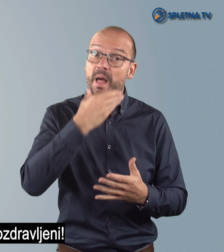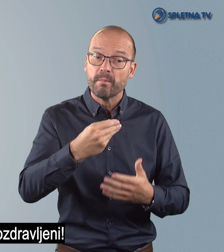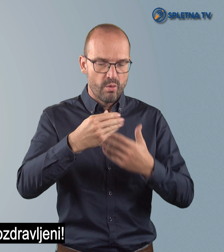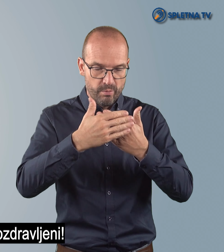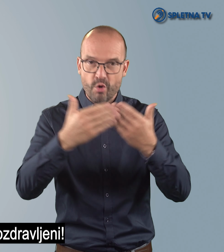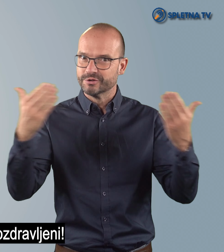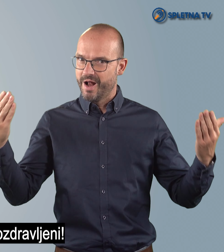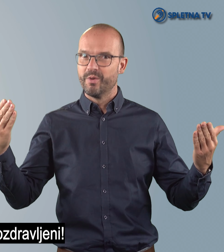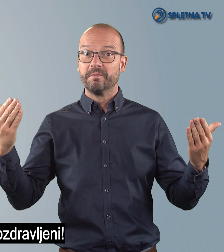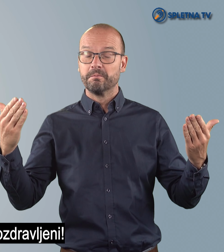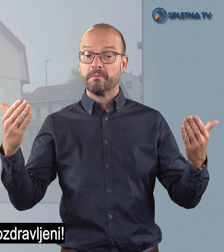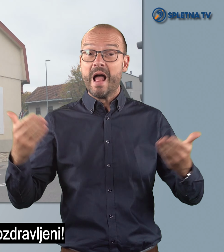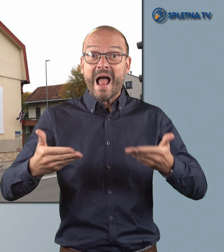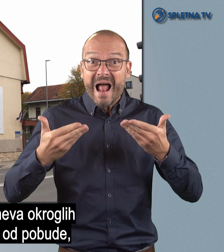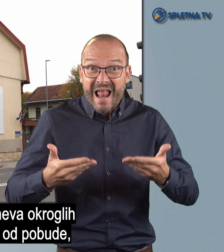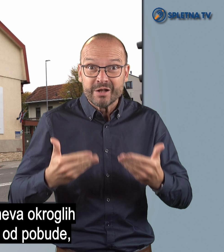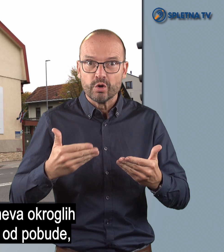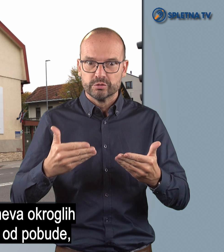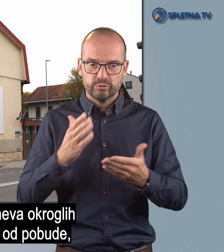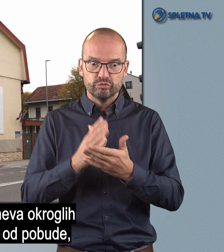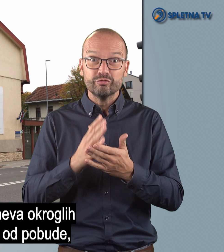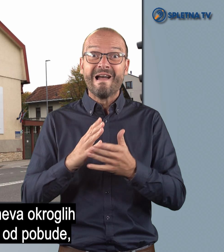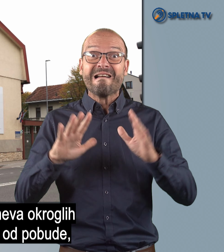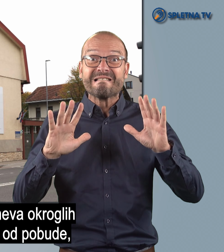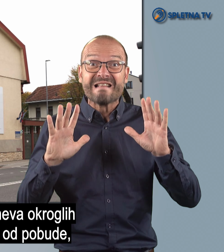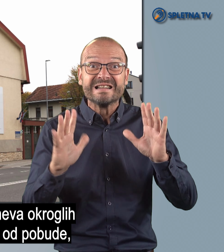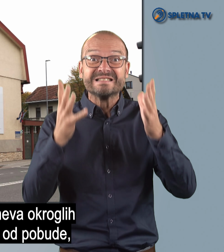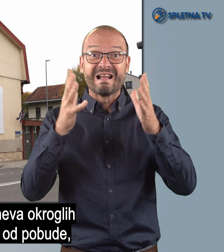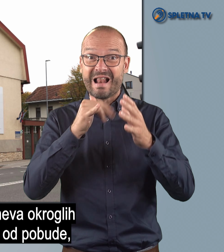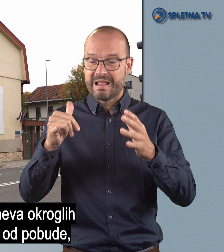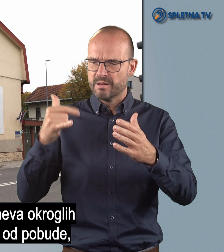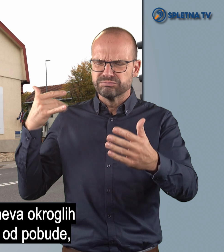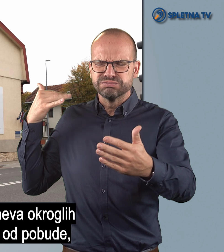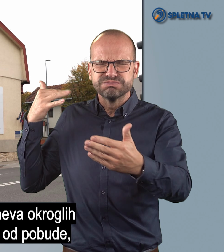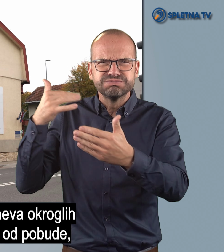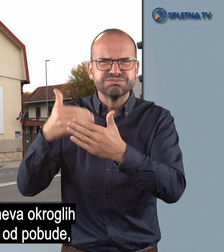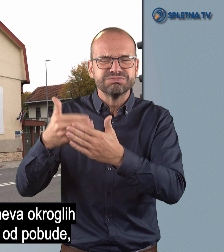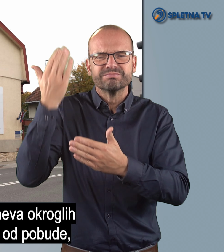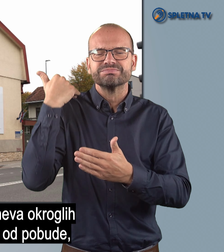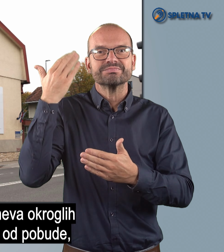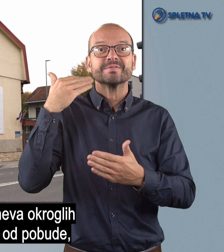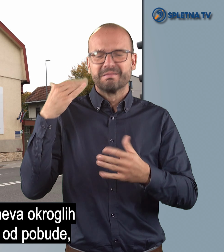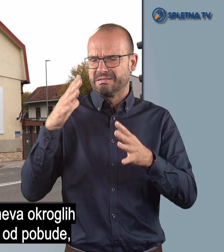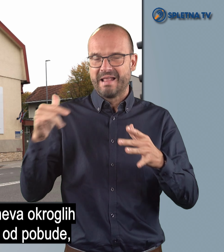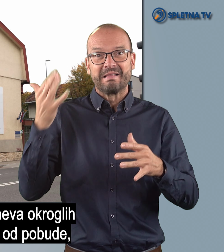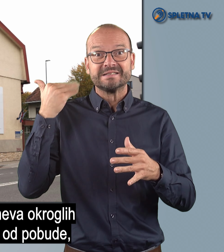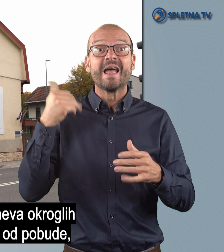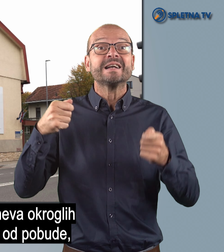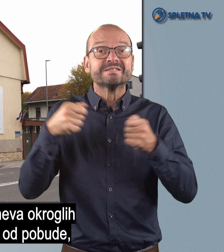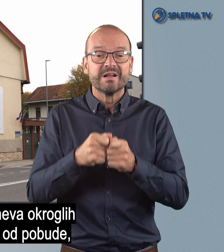Lepo pozdravljeni. Letos mineva okroglih 10 let od pobude, ki jo je ZDGNS dala na Vlado Republike